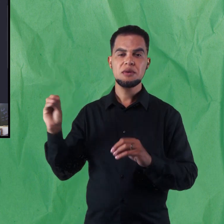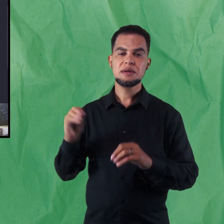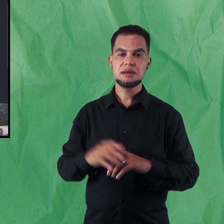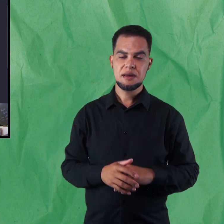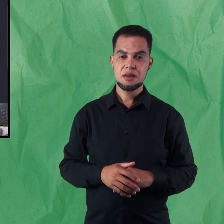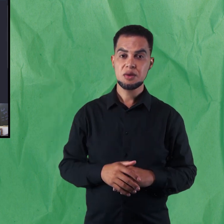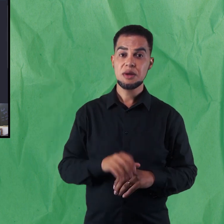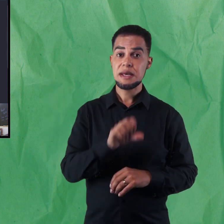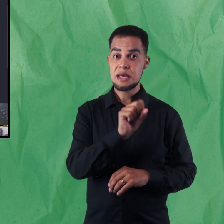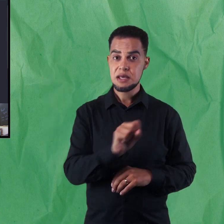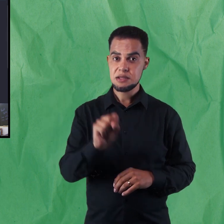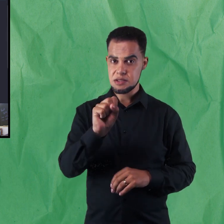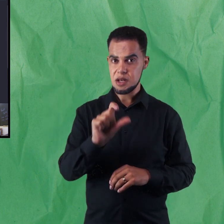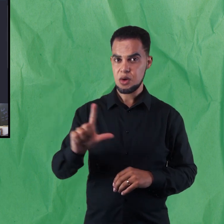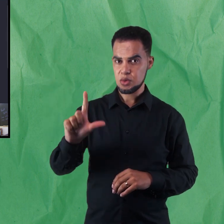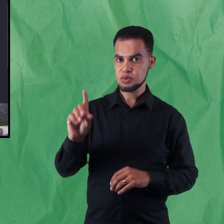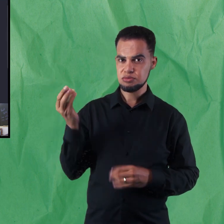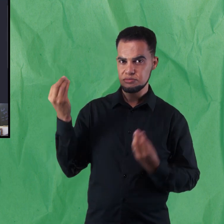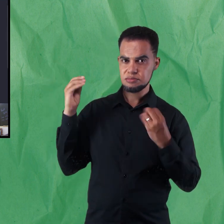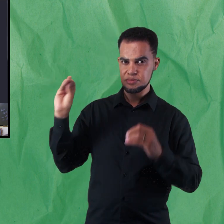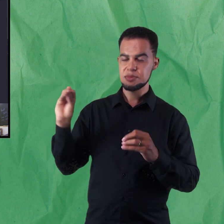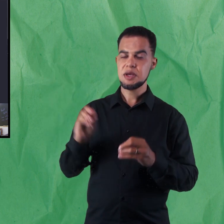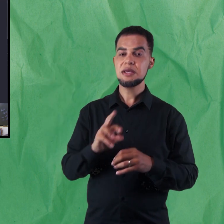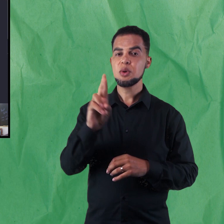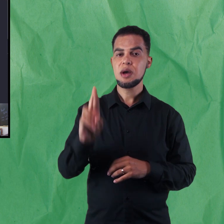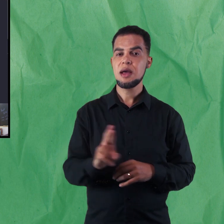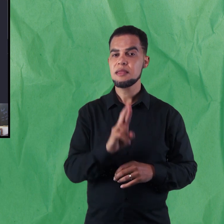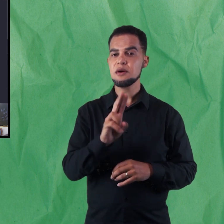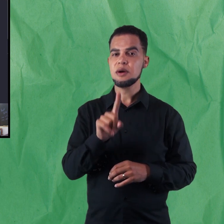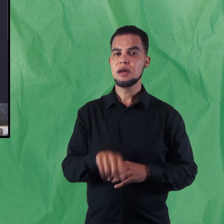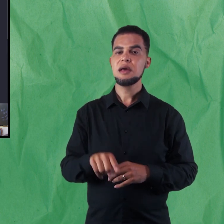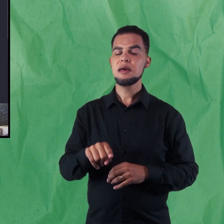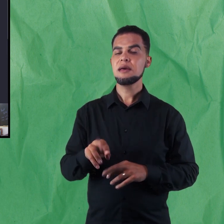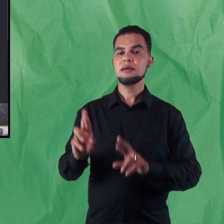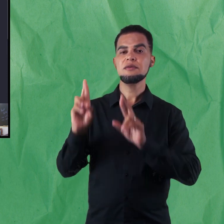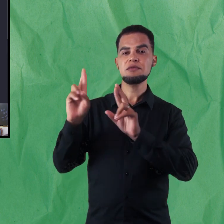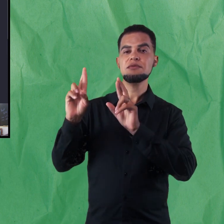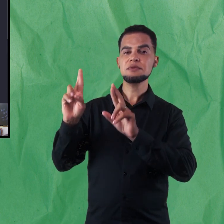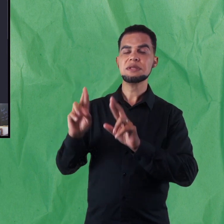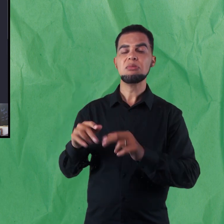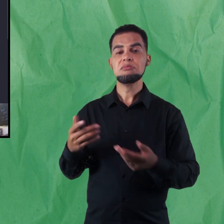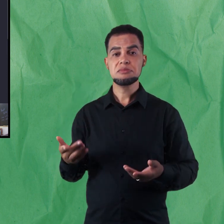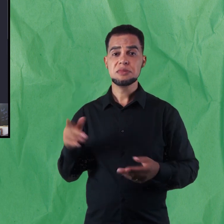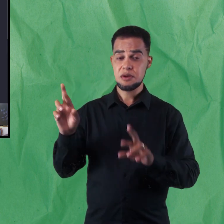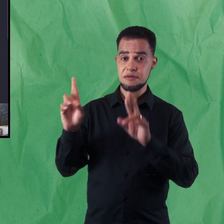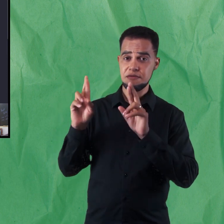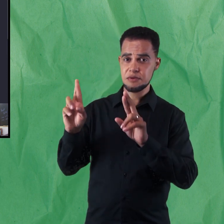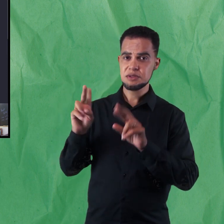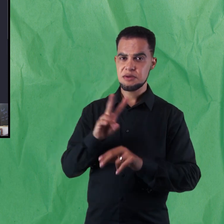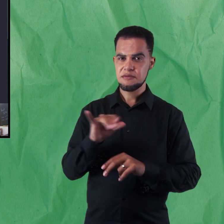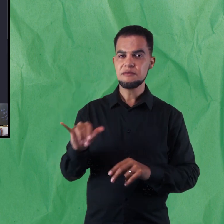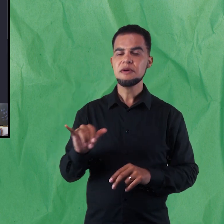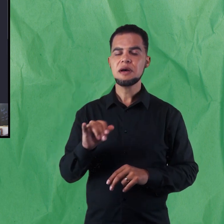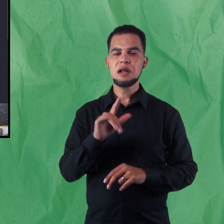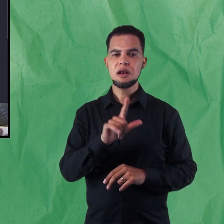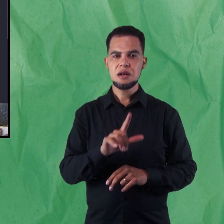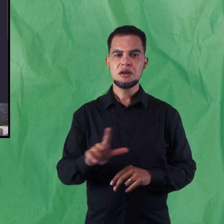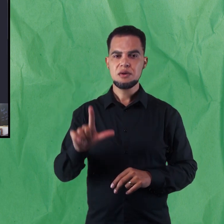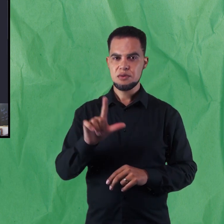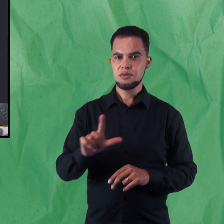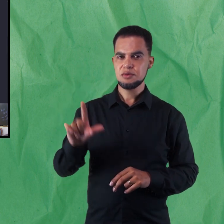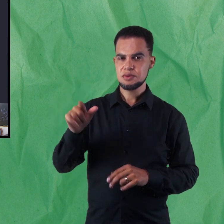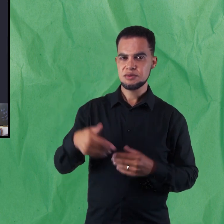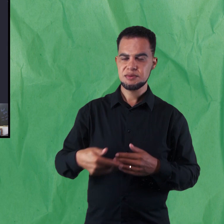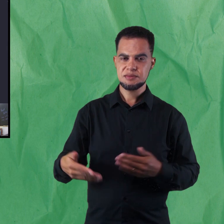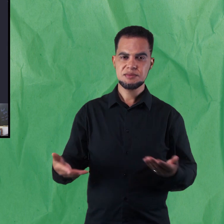o isLoading para quando estiver carregando e o handle sign in, que é a função. A minha função vai ativar então esse loading.